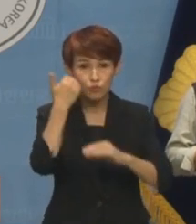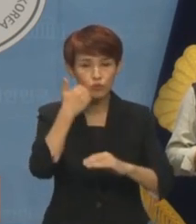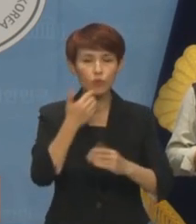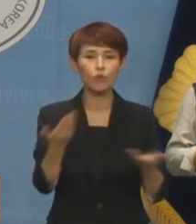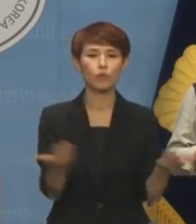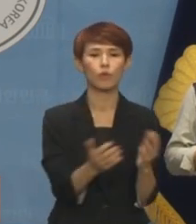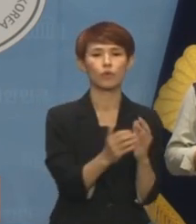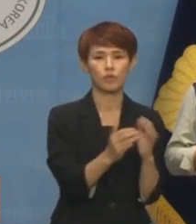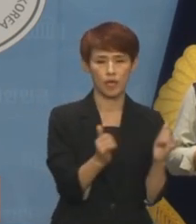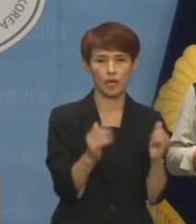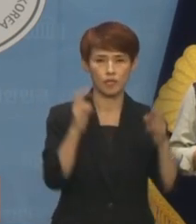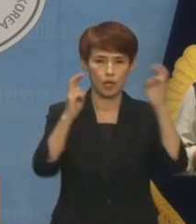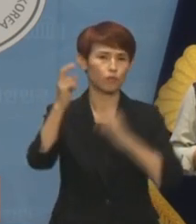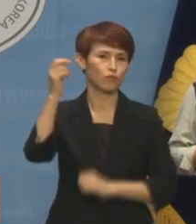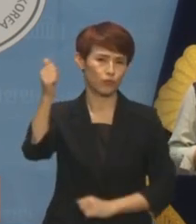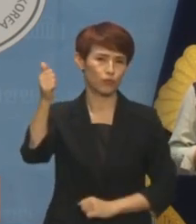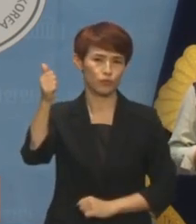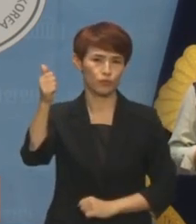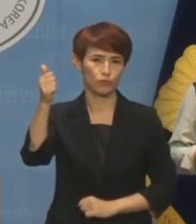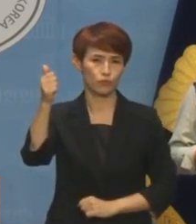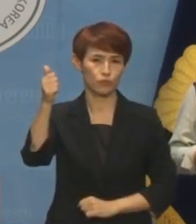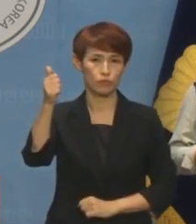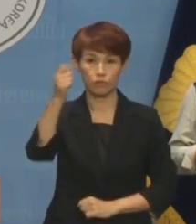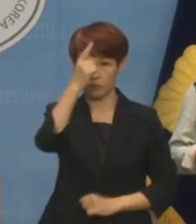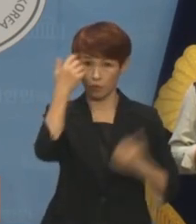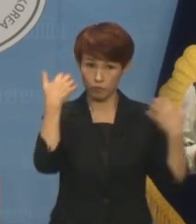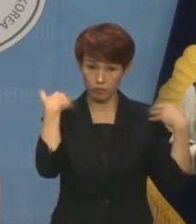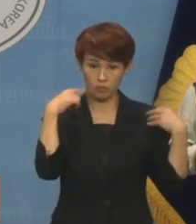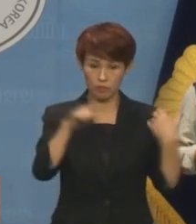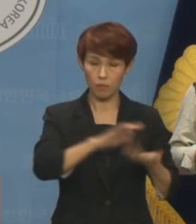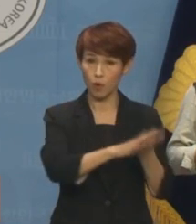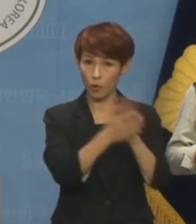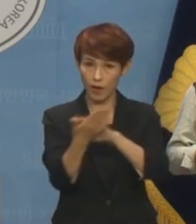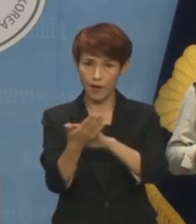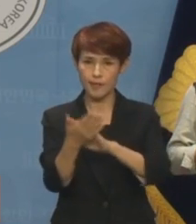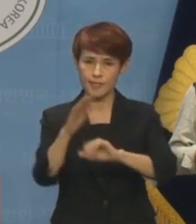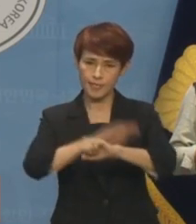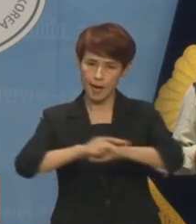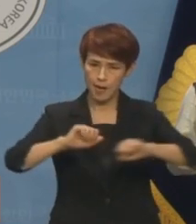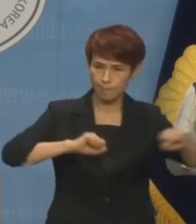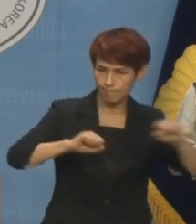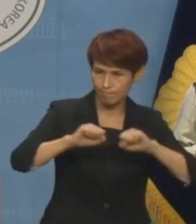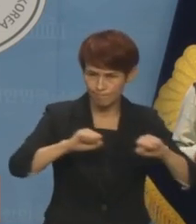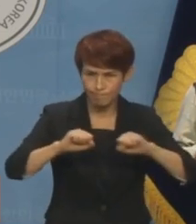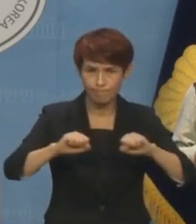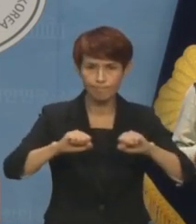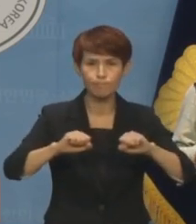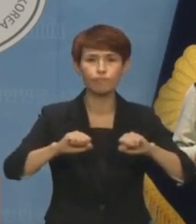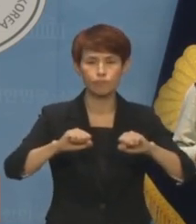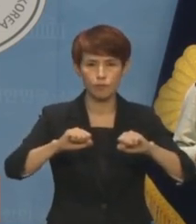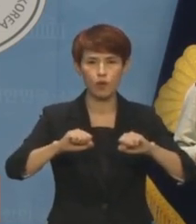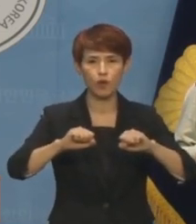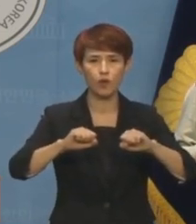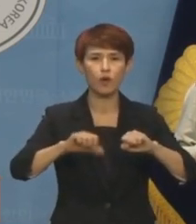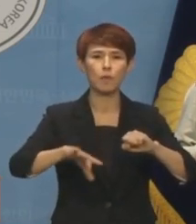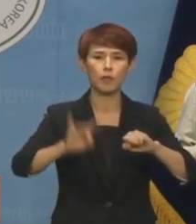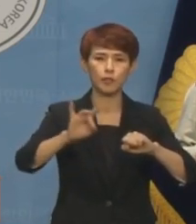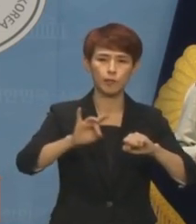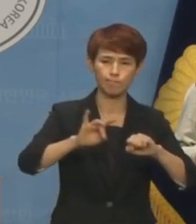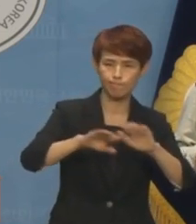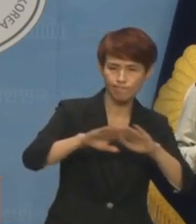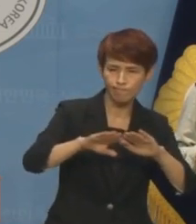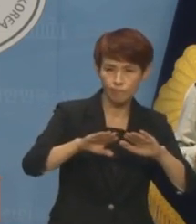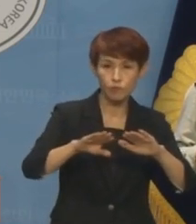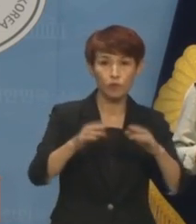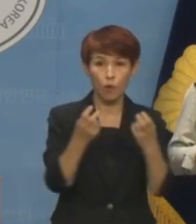노동자와 사업주입니다. 정부는 이러한 변화를 능동적이고 효율적이며 선제적으로 대응하기